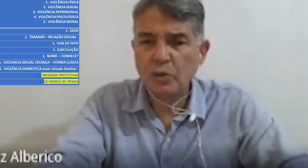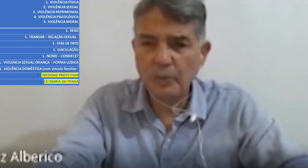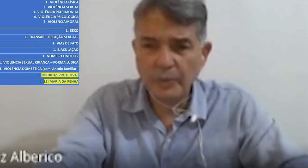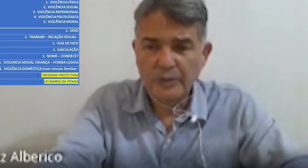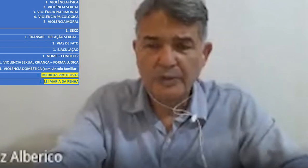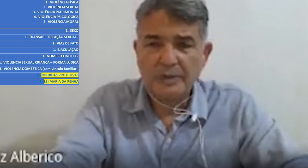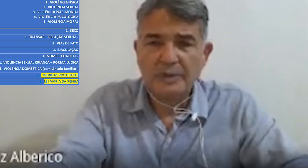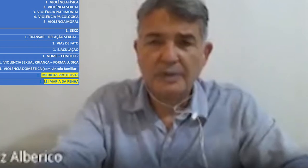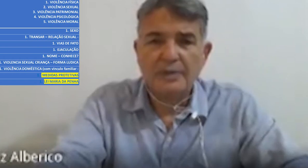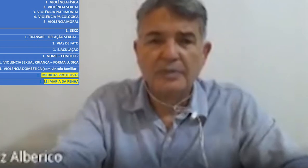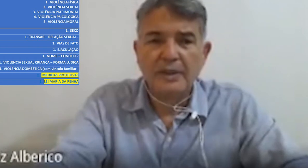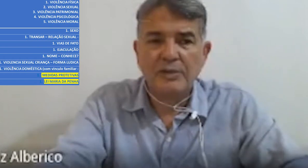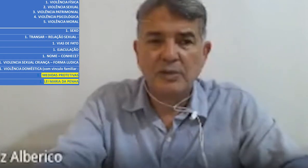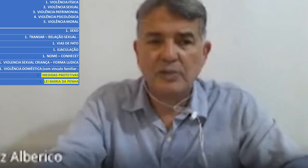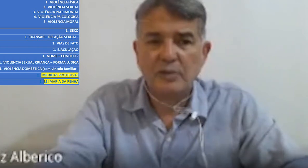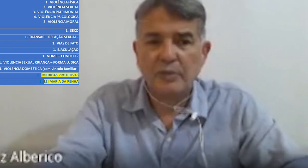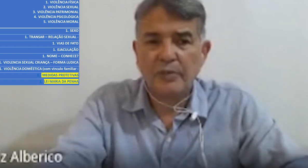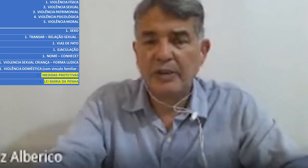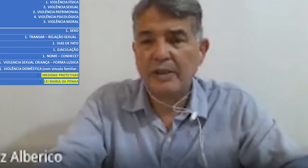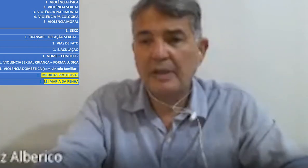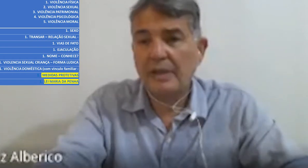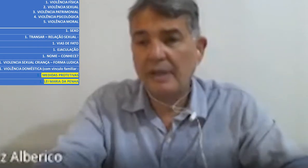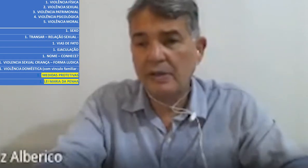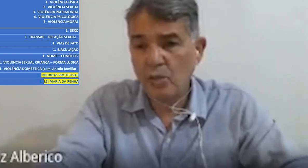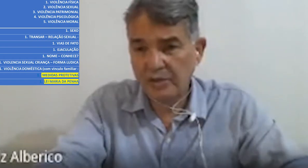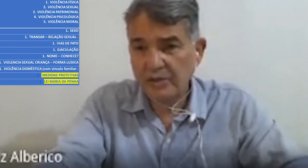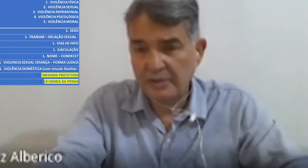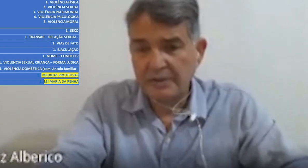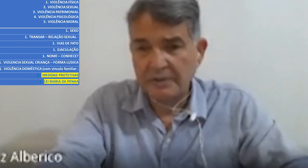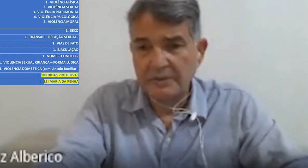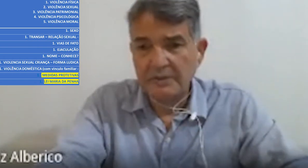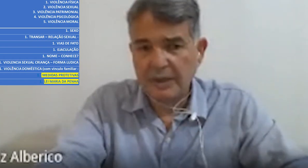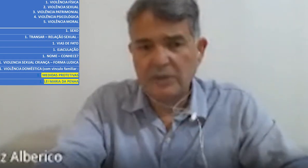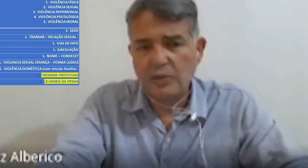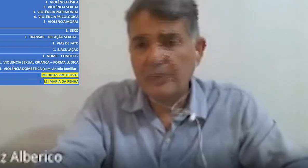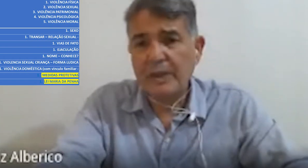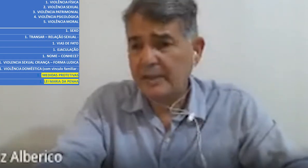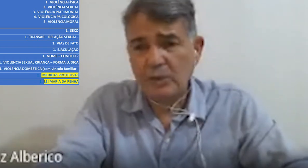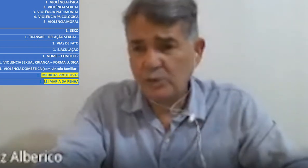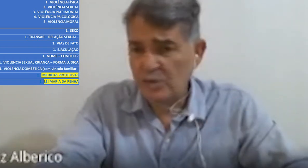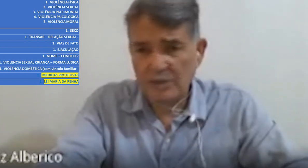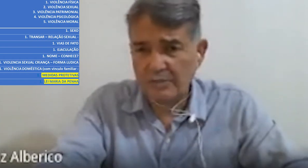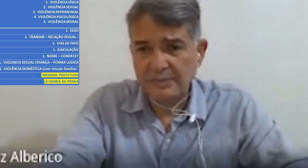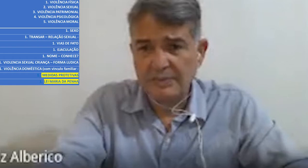grupo. Mais do que eu vou, porque ele está em Word. E está em Word porque a gente está em construção.